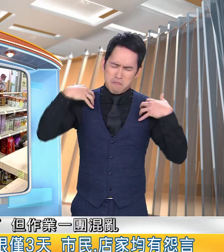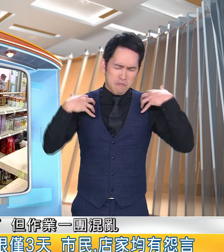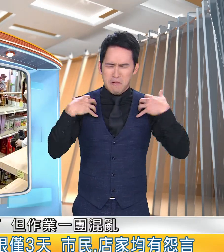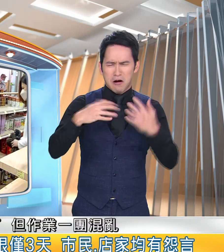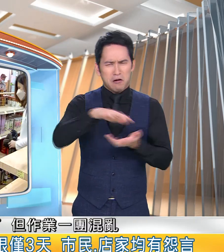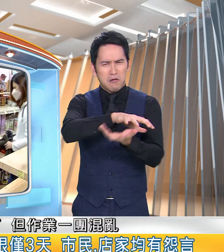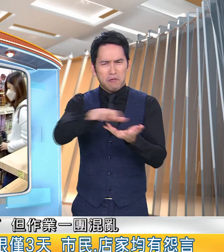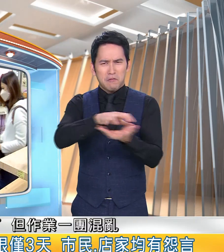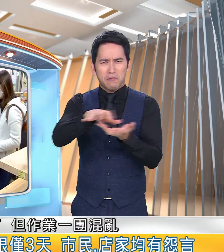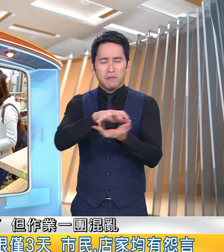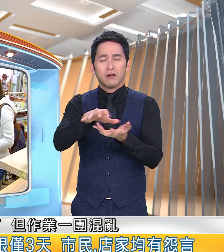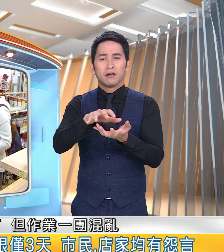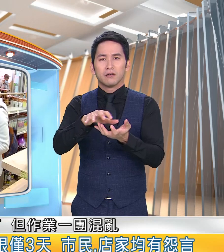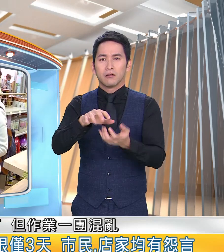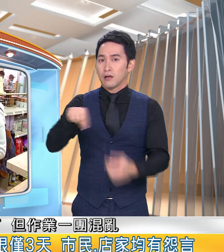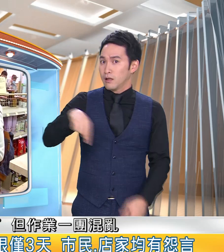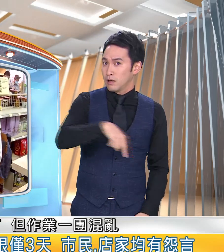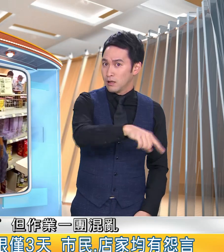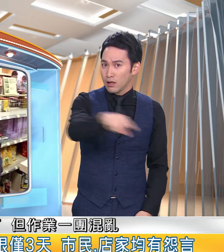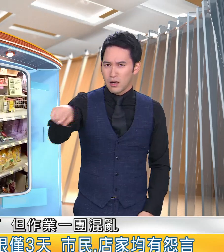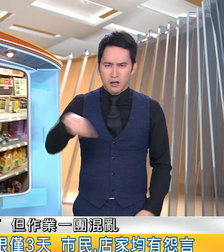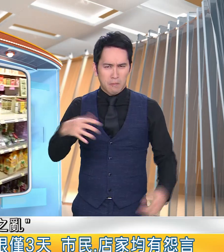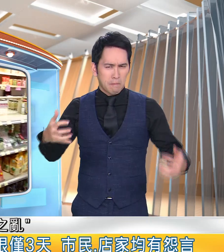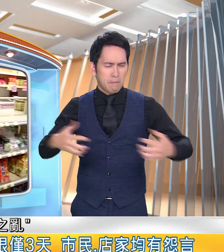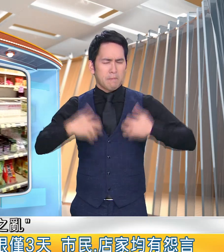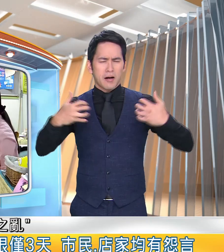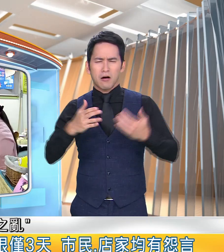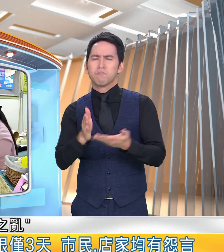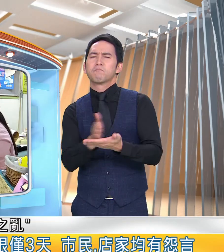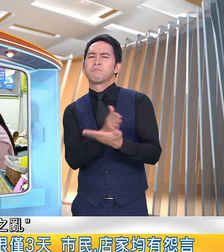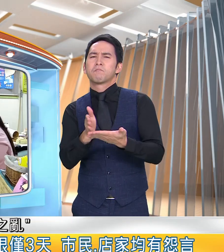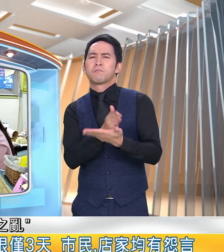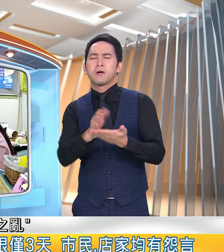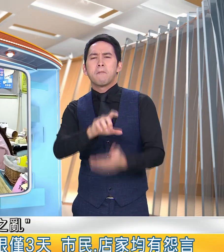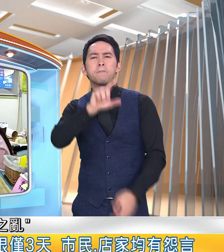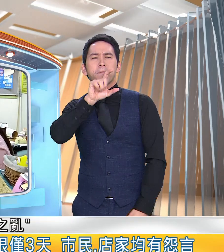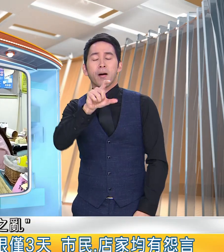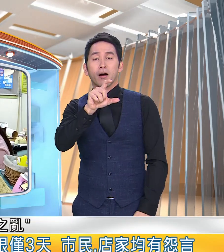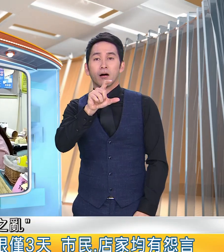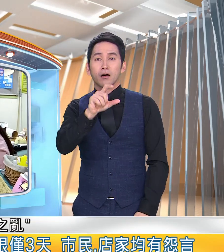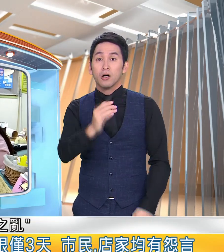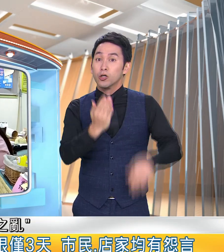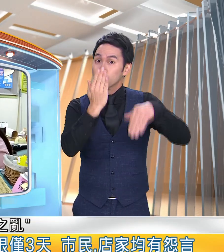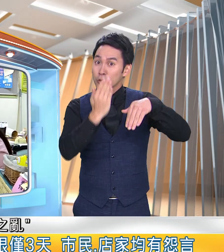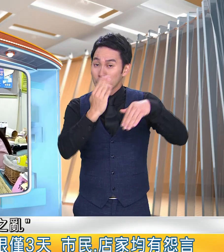却是一团混乱，遭批评是熊好之乱。